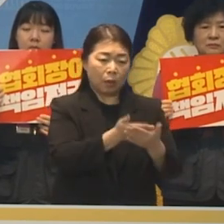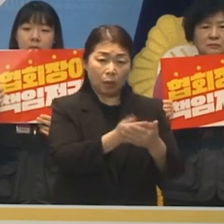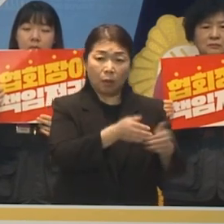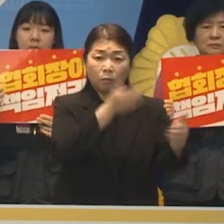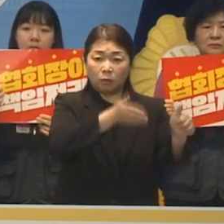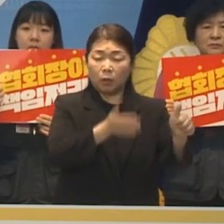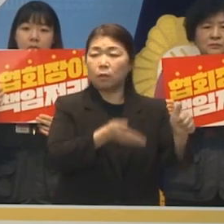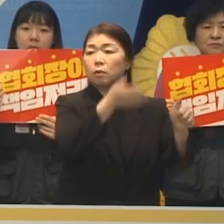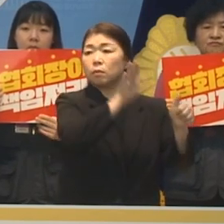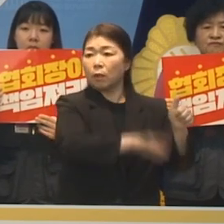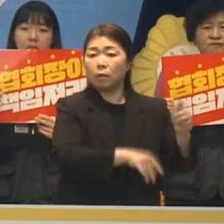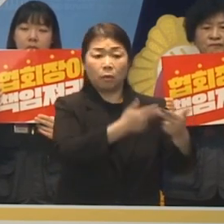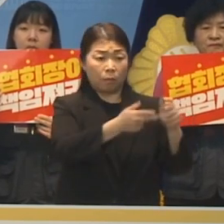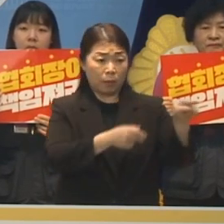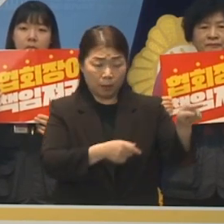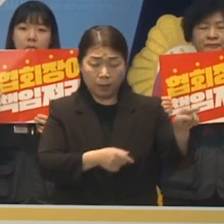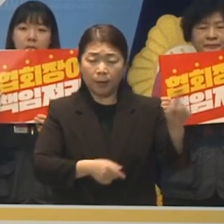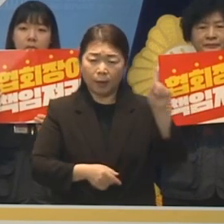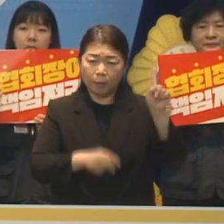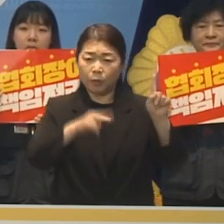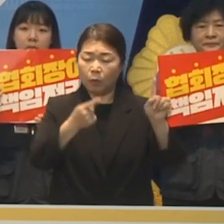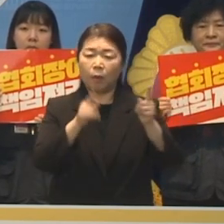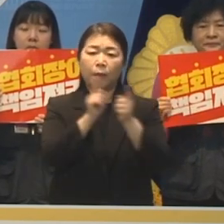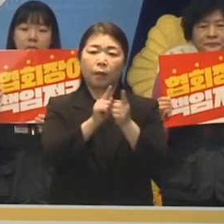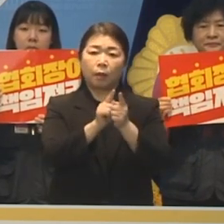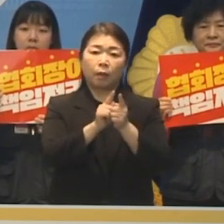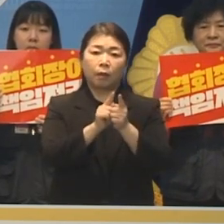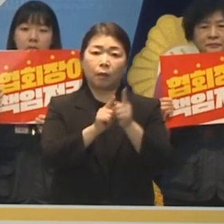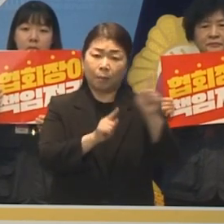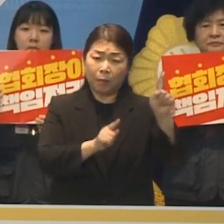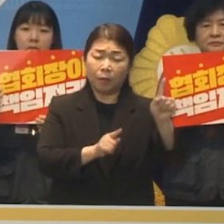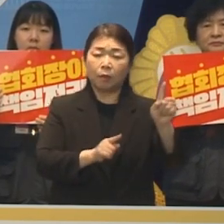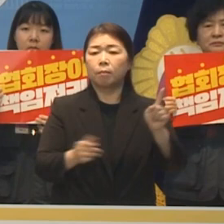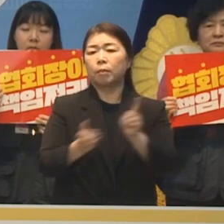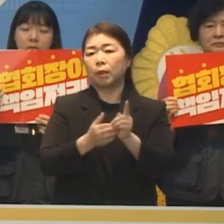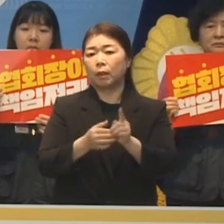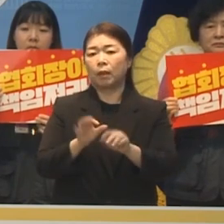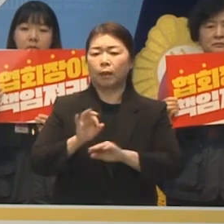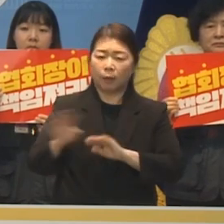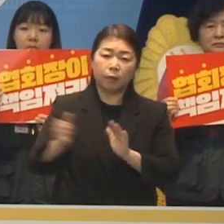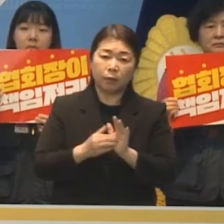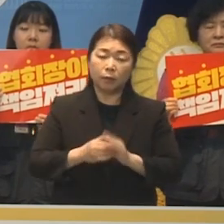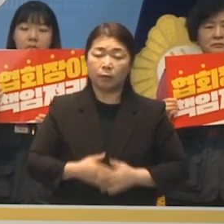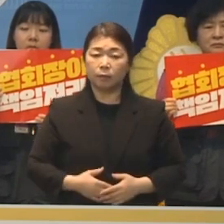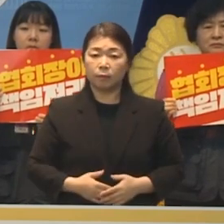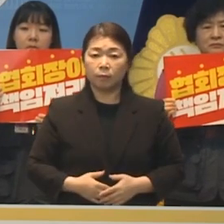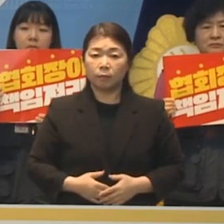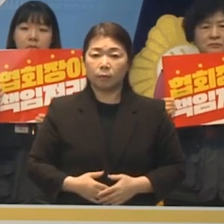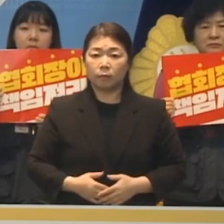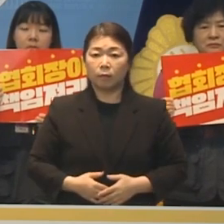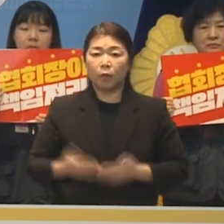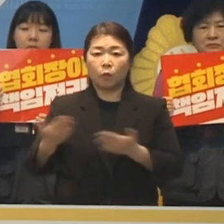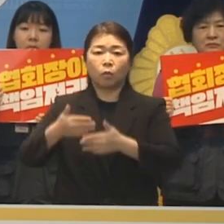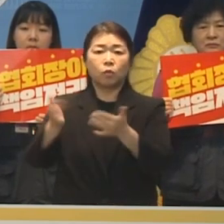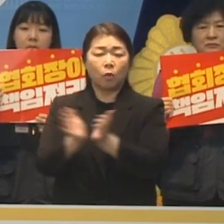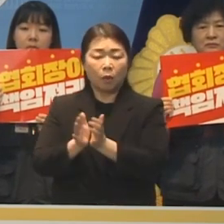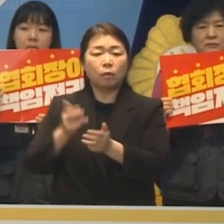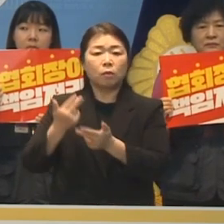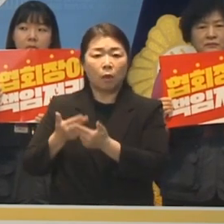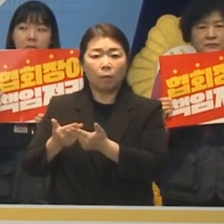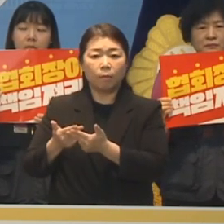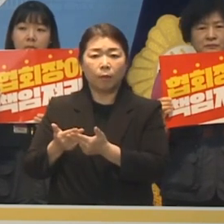요구했으나 협회는 단 한 번의 면담에 응했을 뿐이다. 협회는 우리 노동조합과의